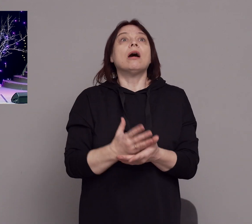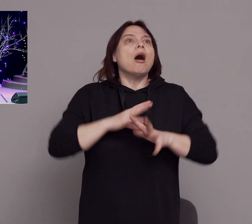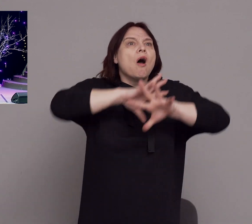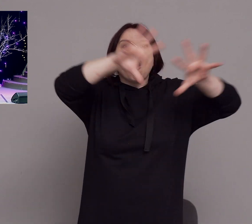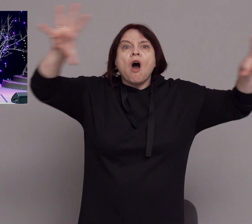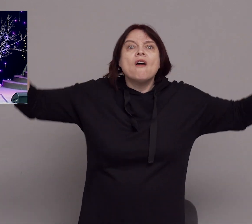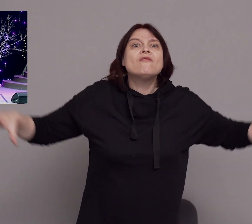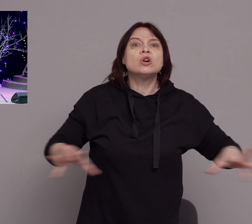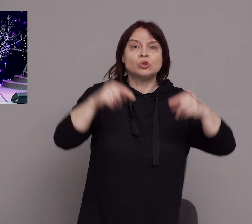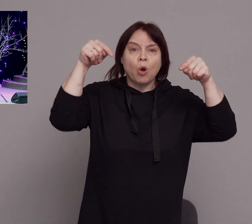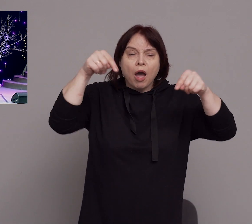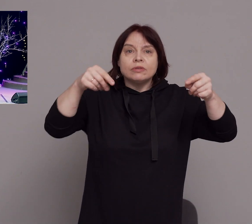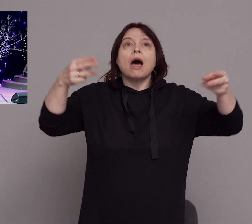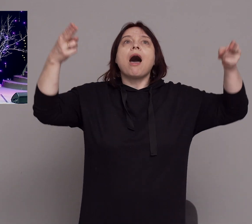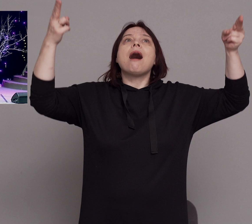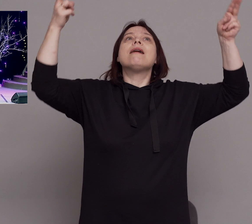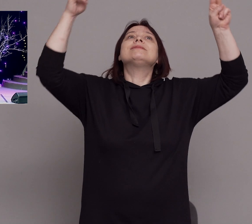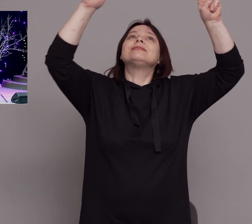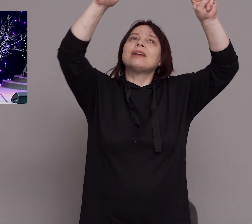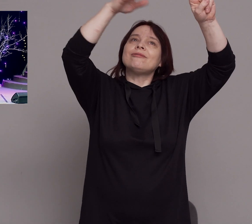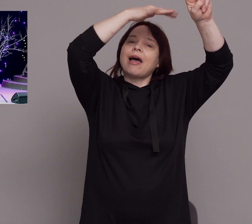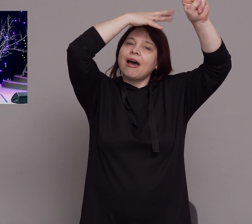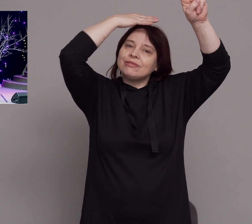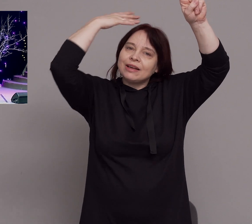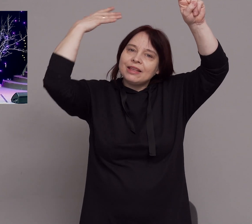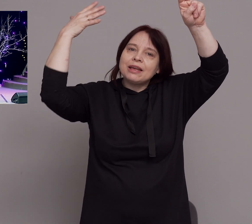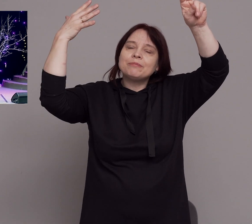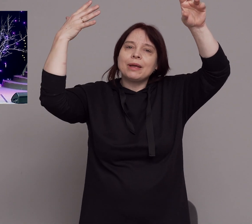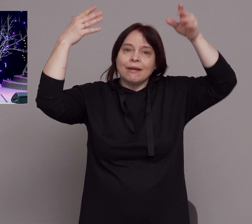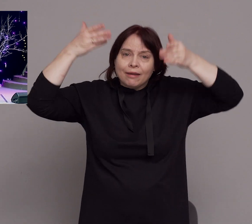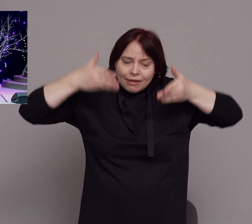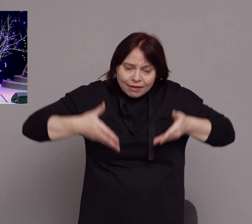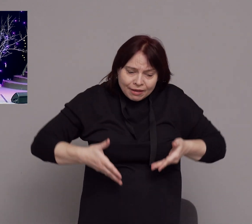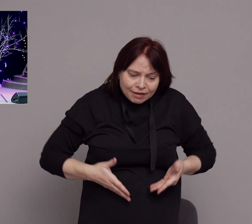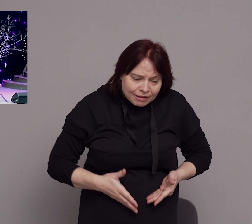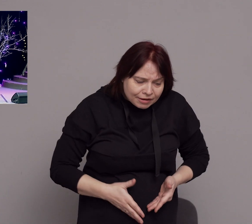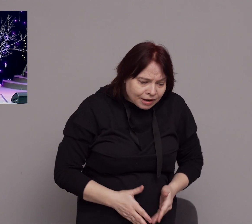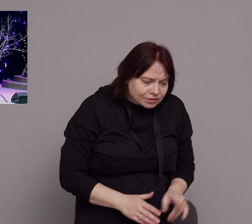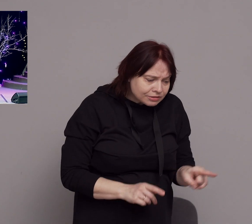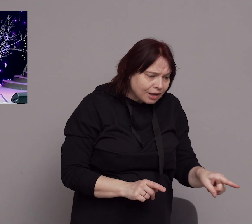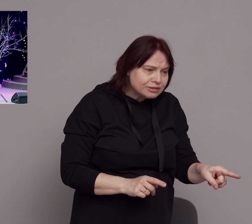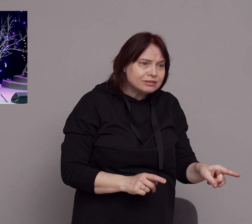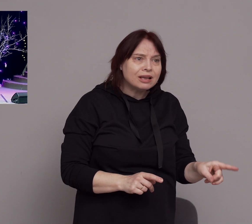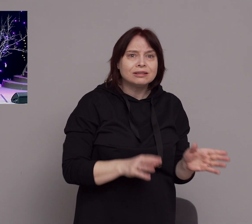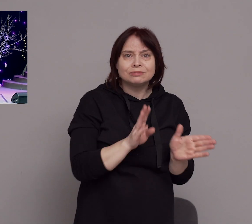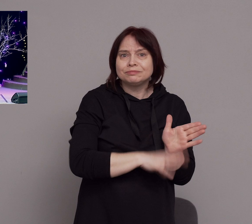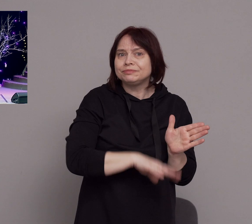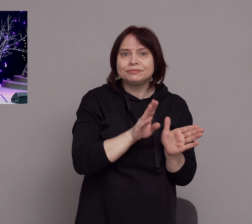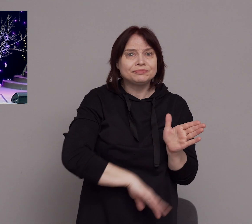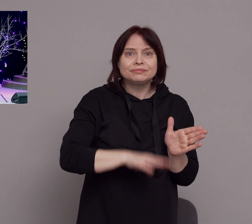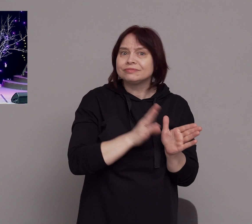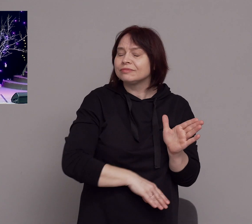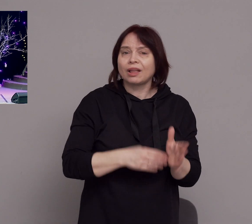Слово «уничижил» — это греческое слово, которое обозначает «опустошил», «опустошение». Иисус опустошил себя. Когда